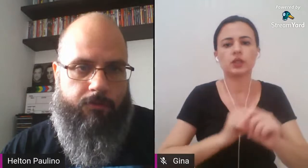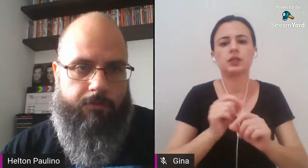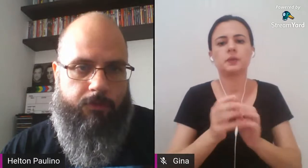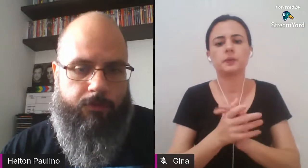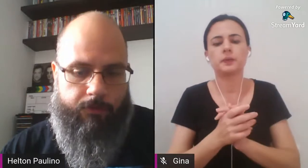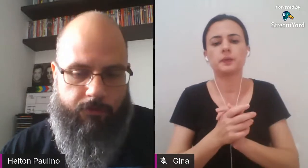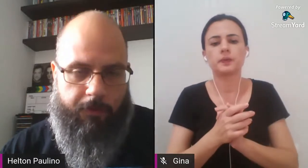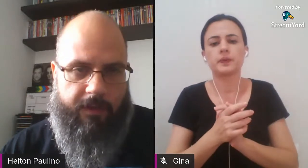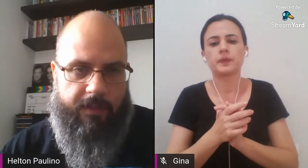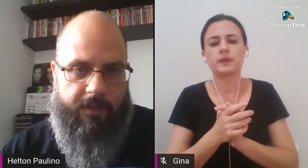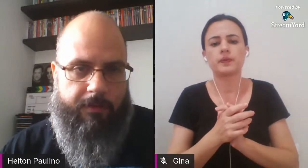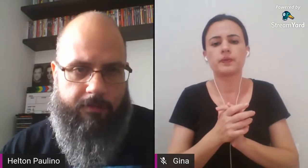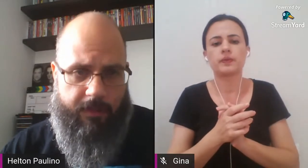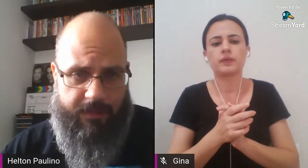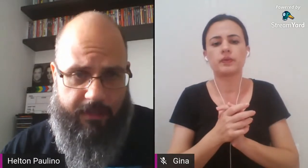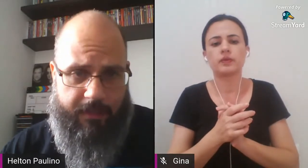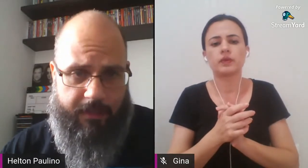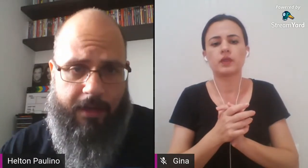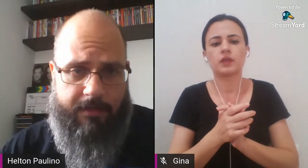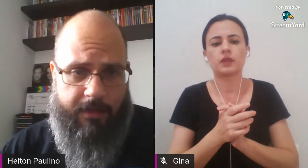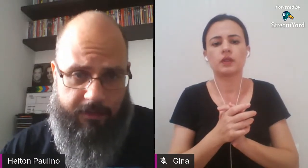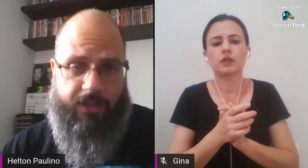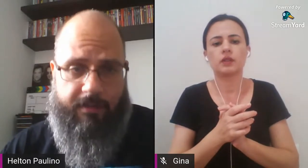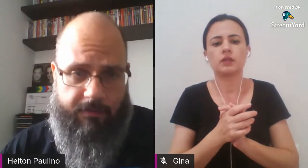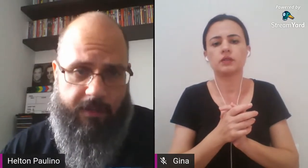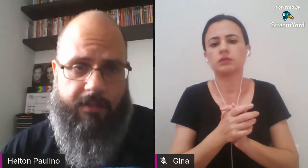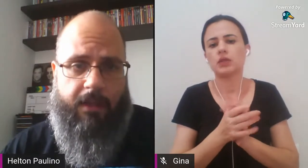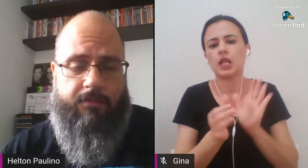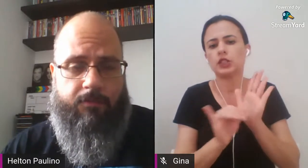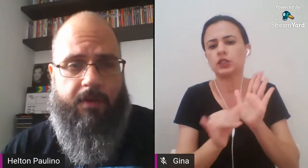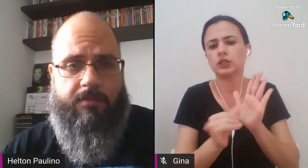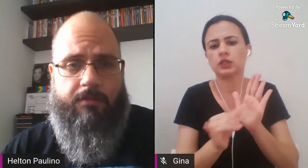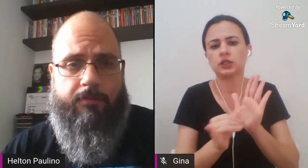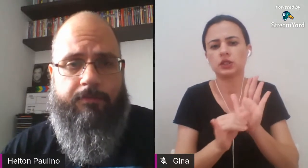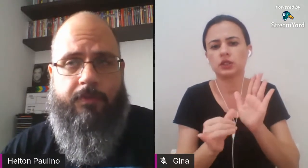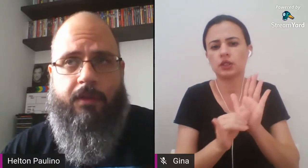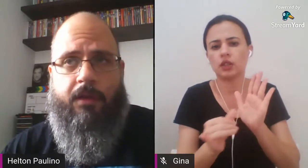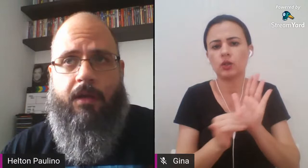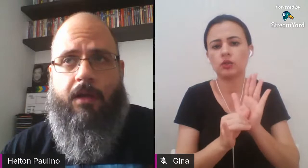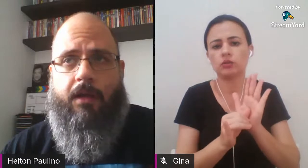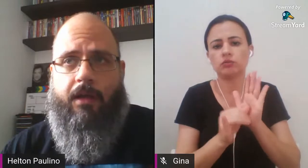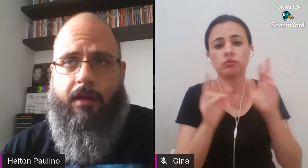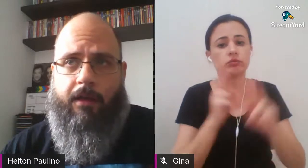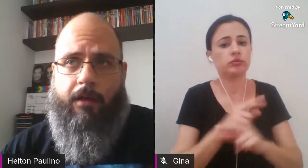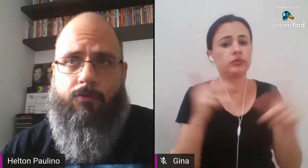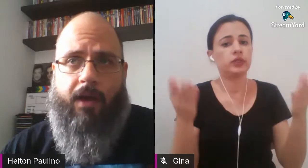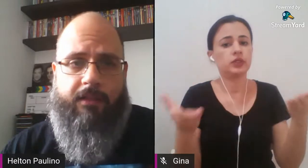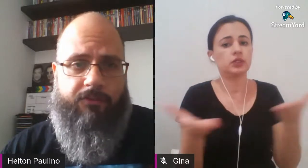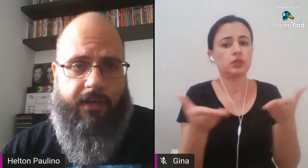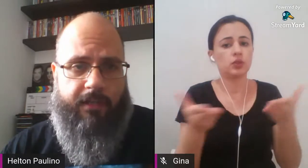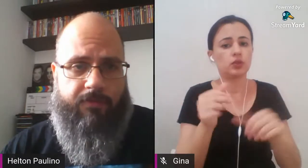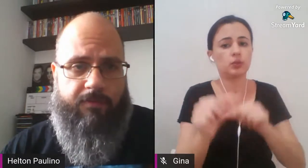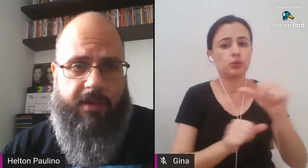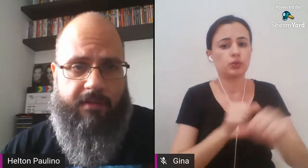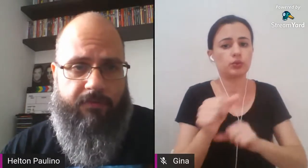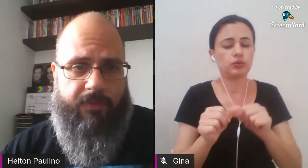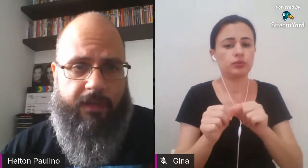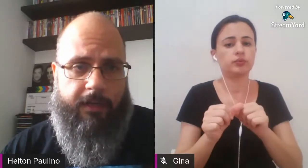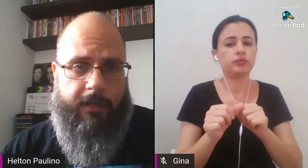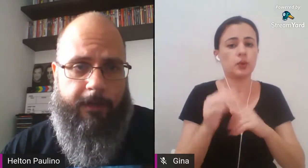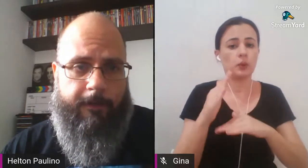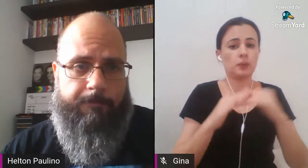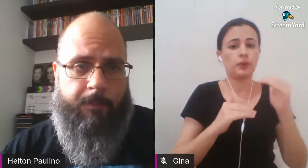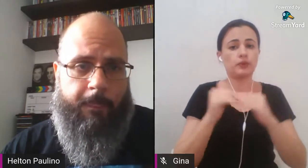Principalmente dos procedimentos de editais, né? De geração de editais no Brasil. O artista cada vez mais